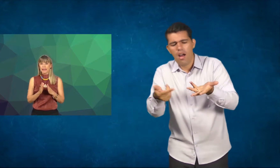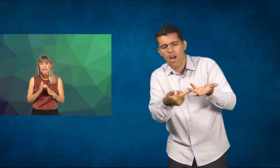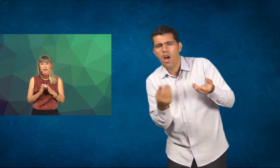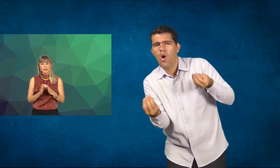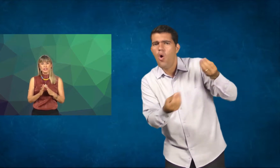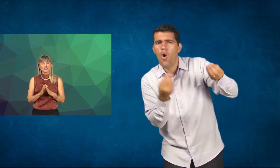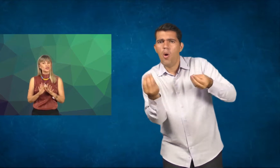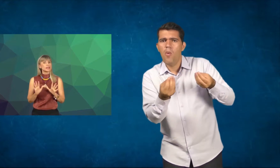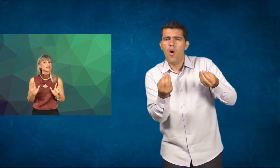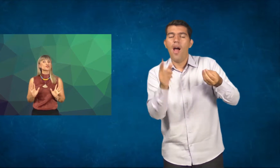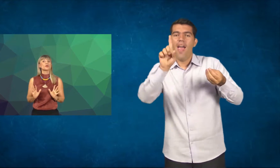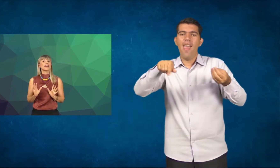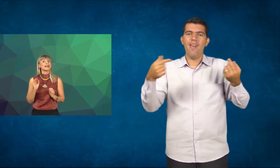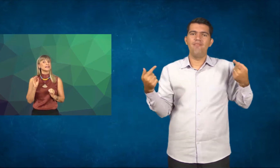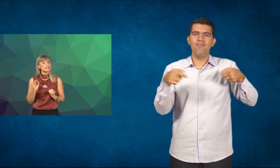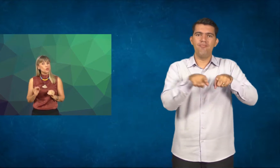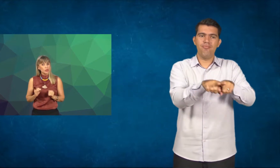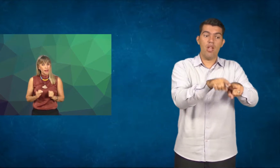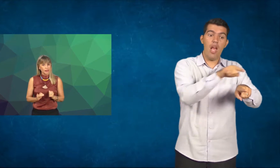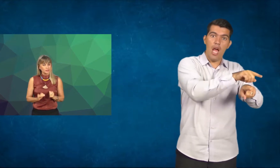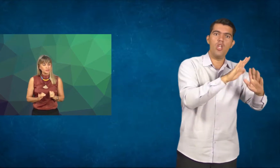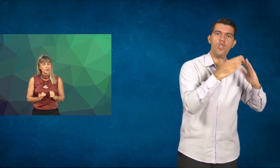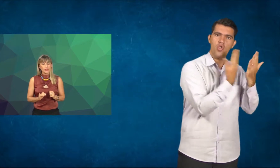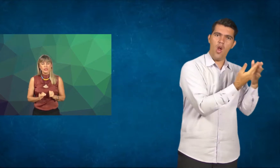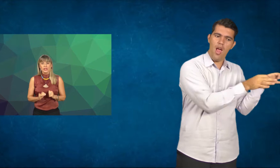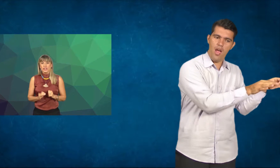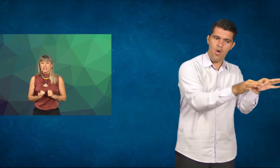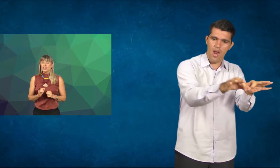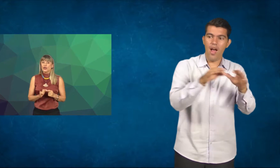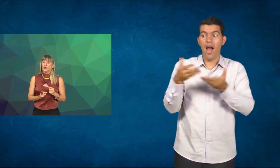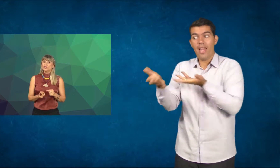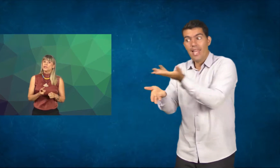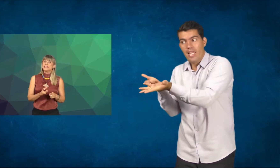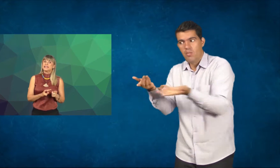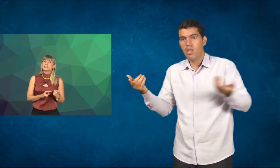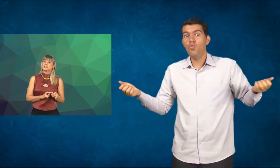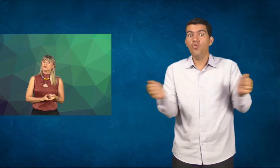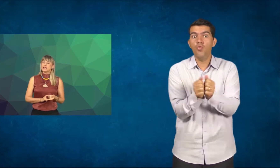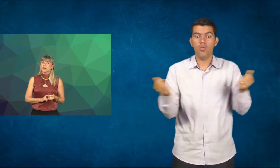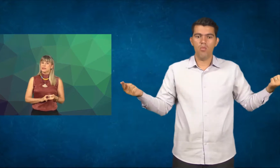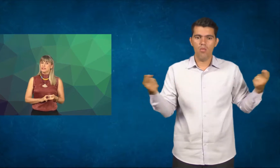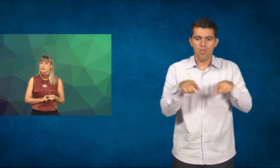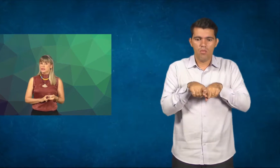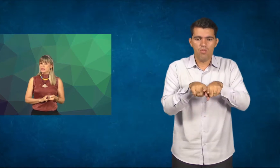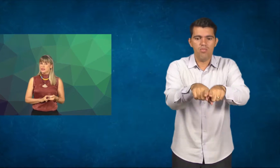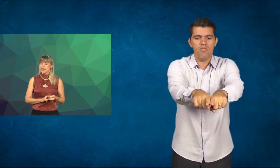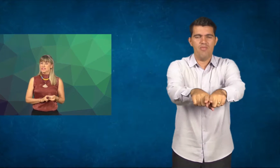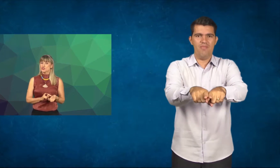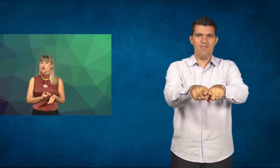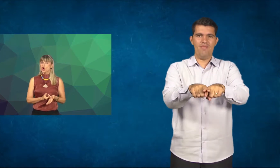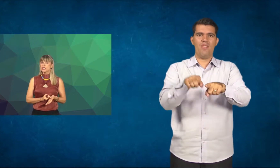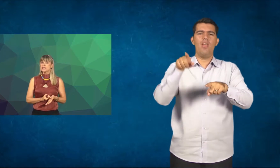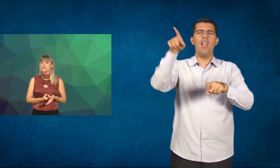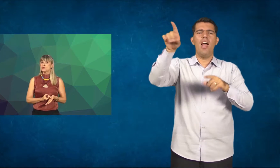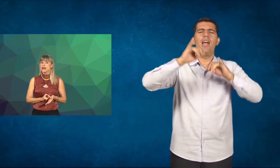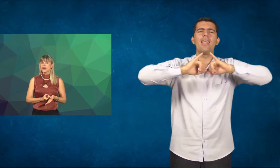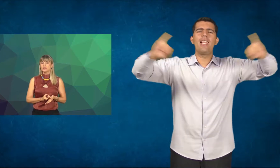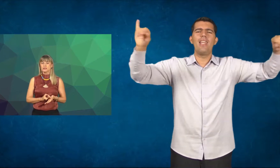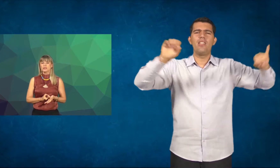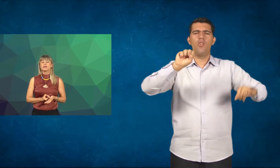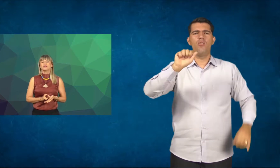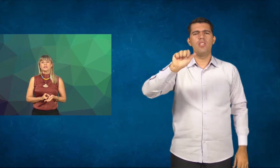assegurado paralelamente à jornada escolar regular. E de acordo com a Declaração de Salamanca, as